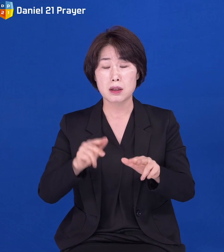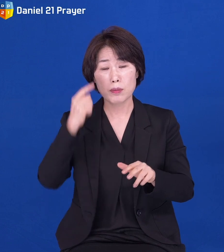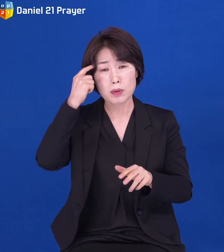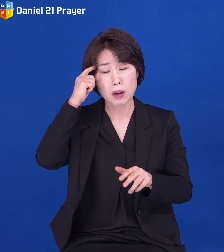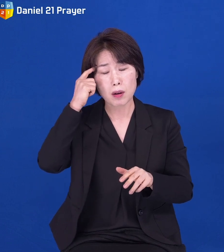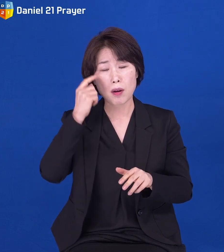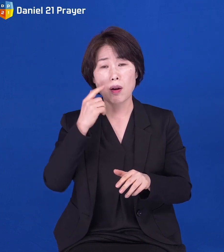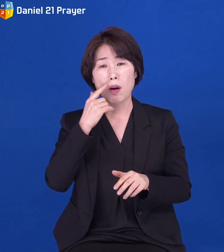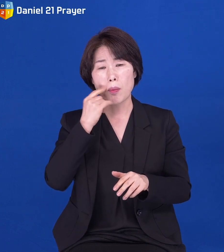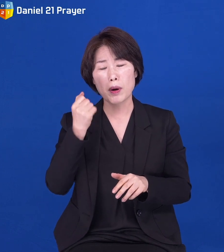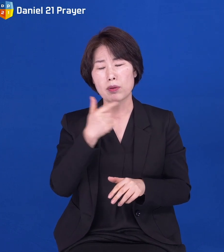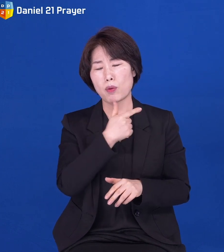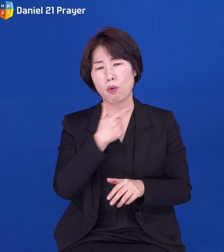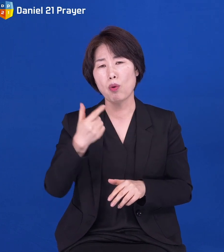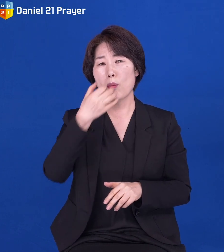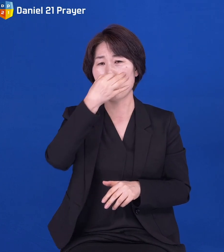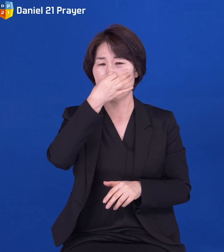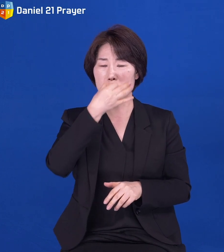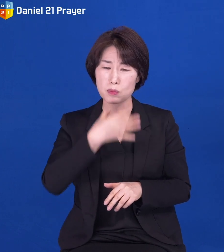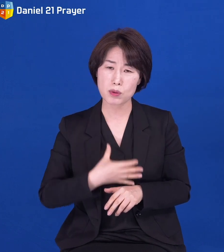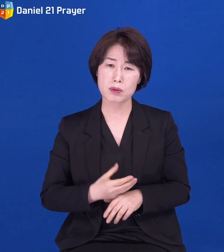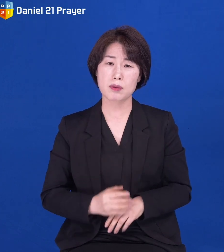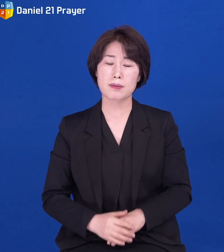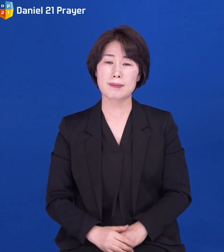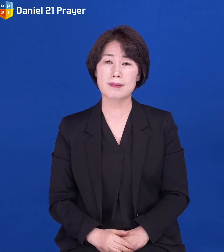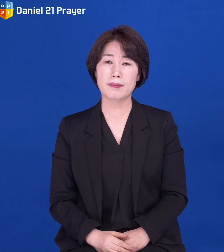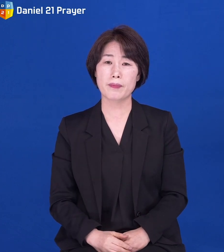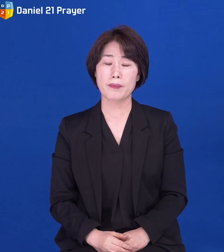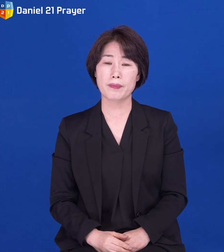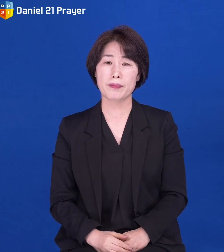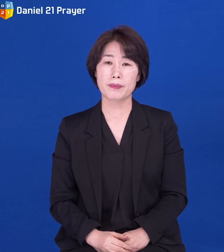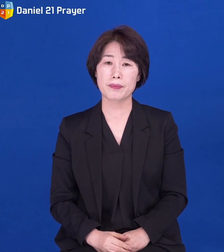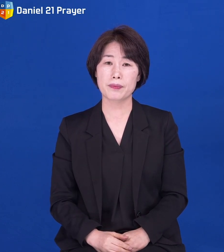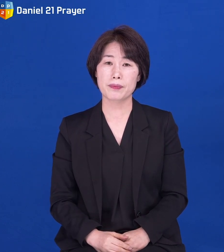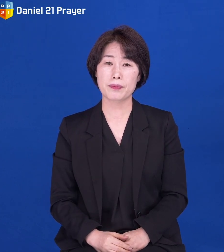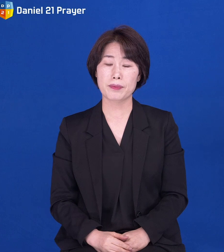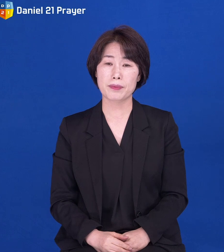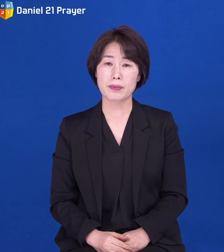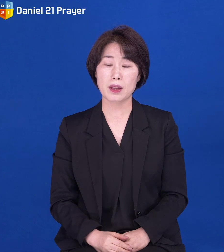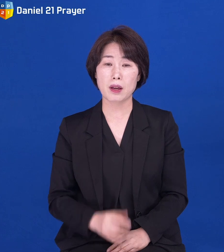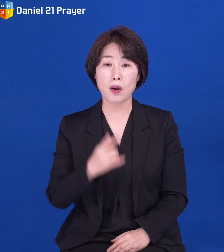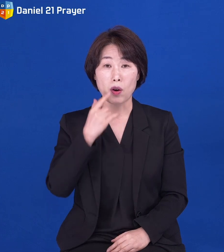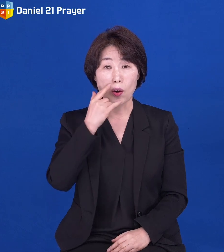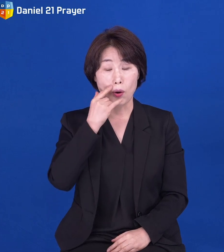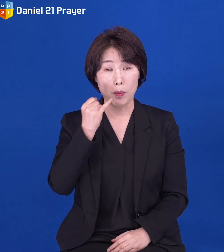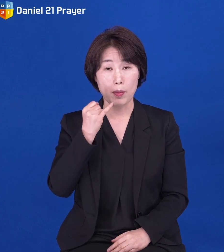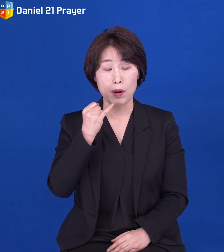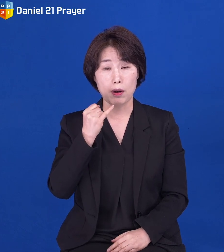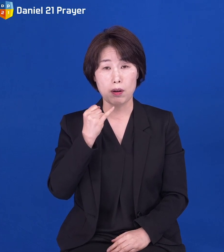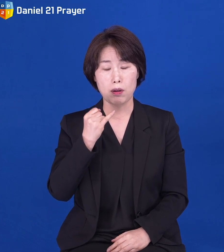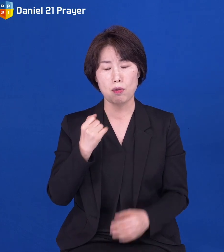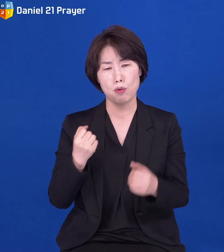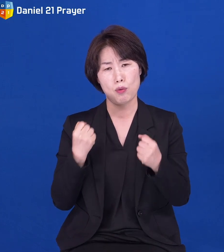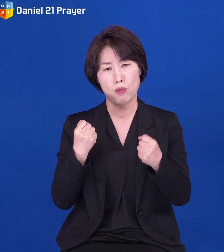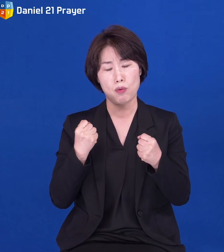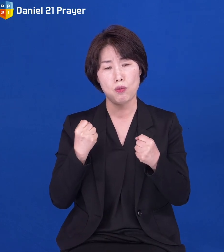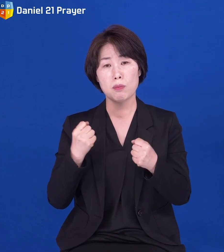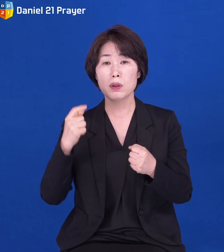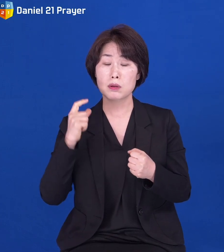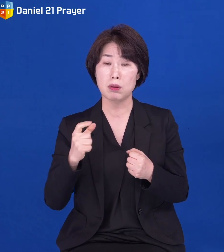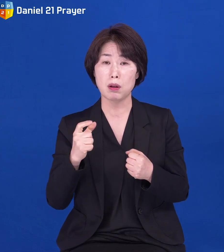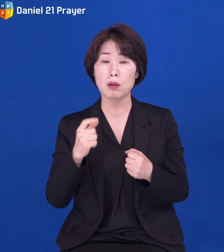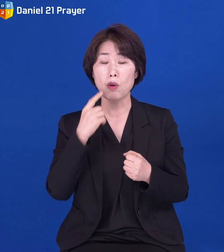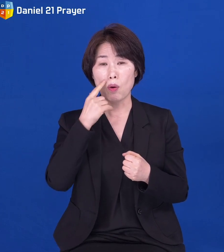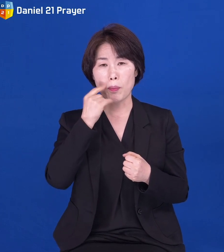정말 힘들었을 것 같은데, 저희 어머니가 워낙 이 파워풀하시고 리더십이 있고 굉장히 용감하셔서 그나마